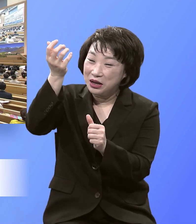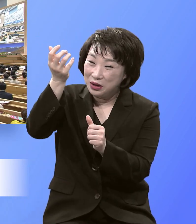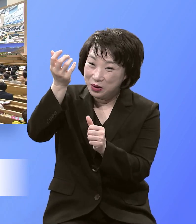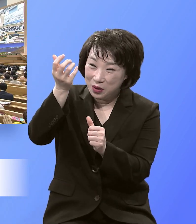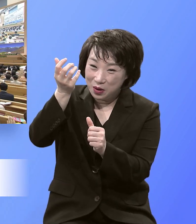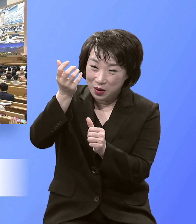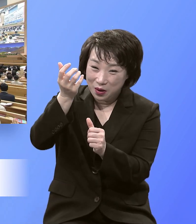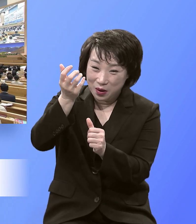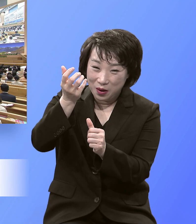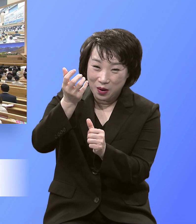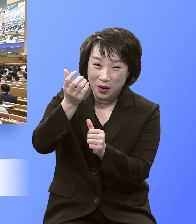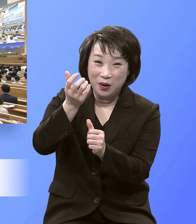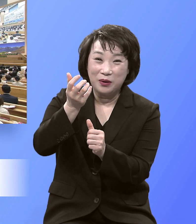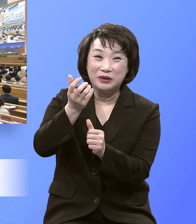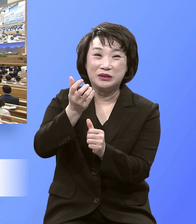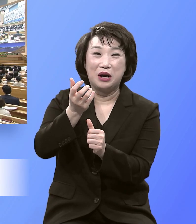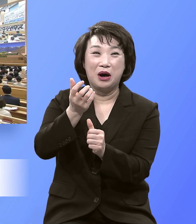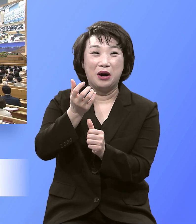성령이